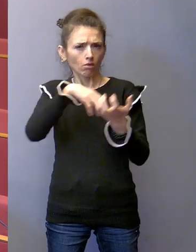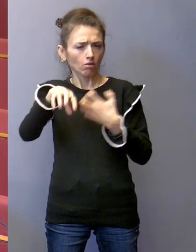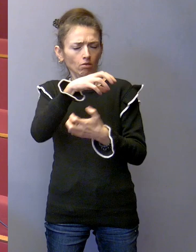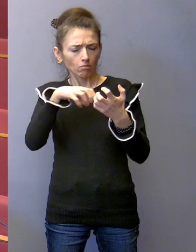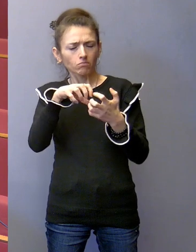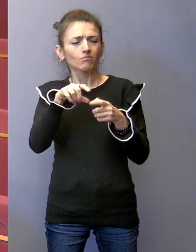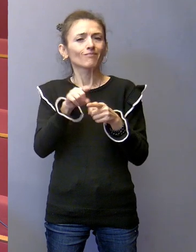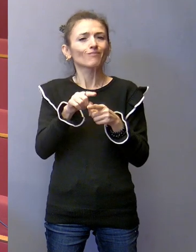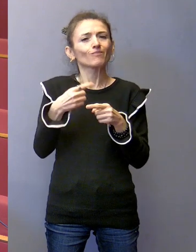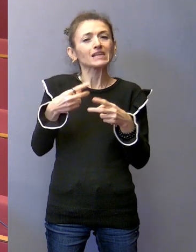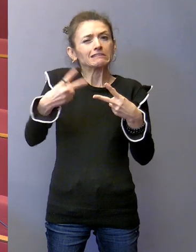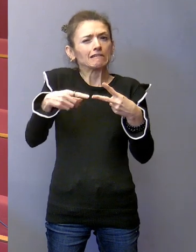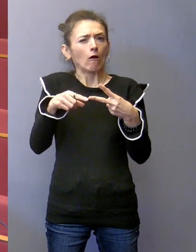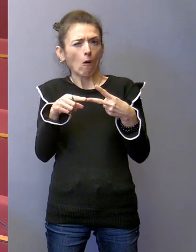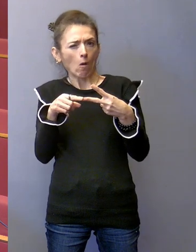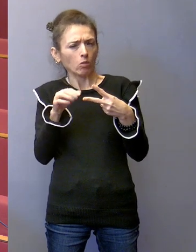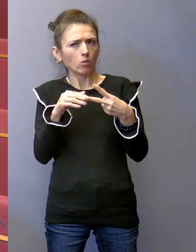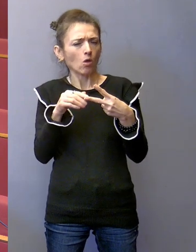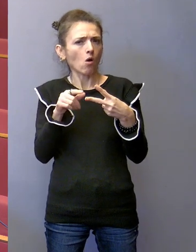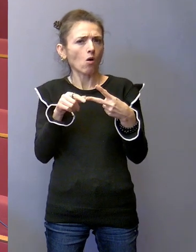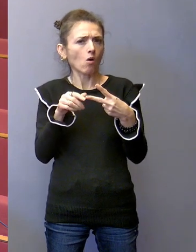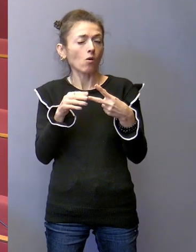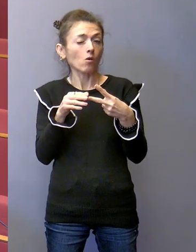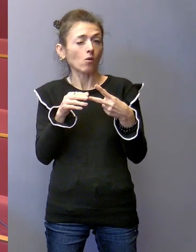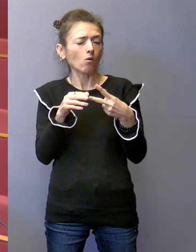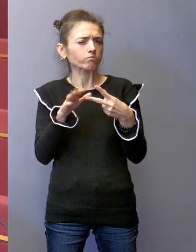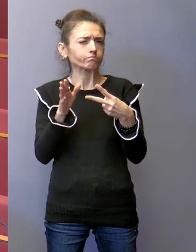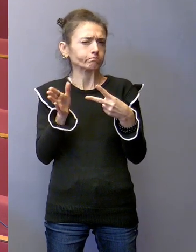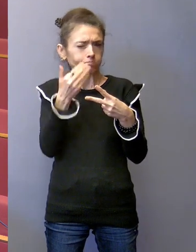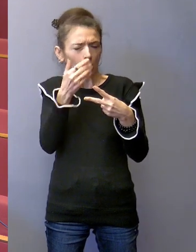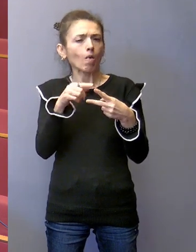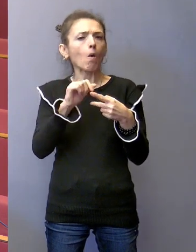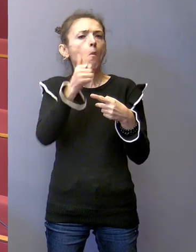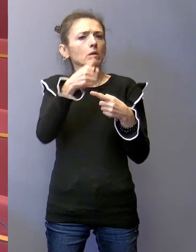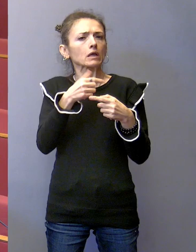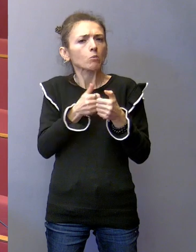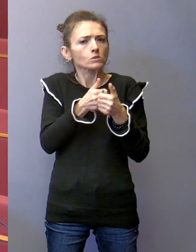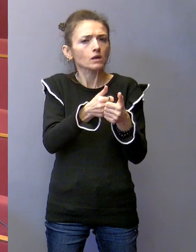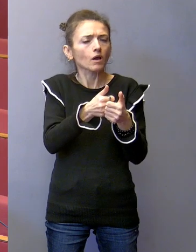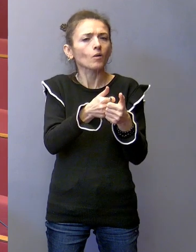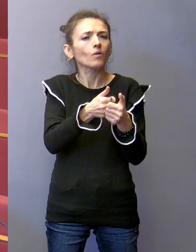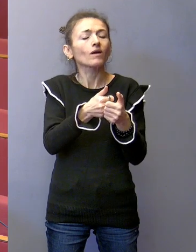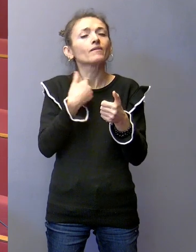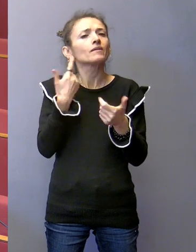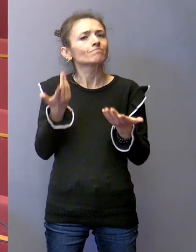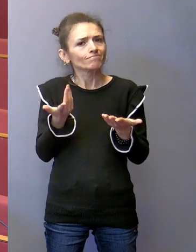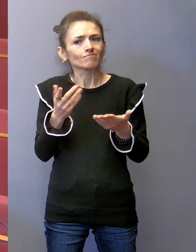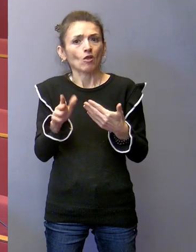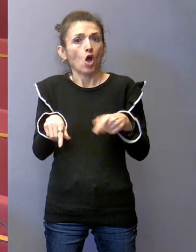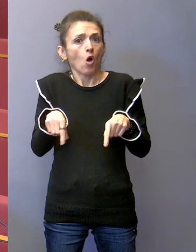il secondo rispetto al primo e ci troviamo di fronte a una delibera quella che va in discussione